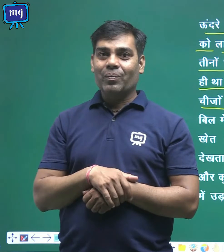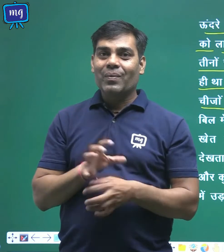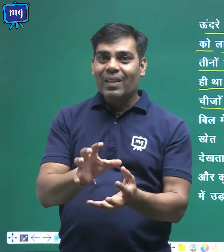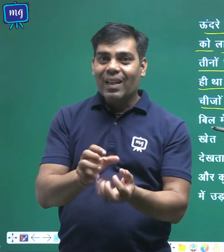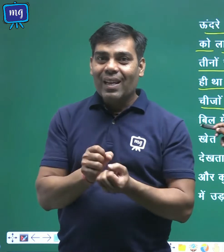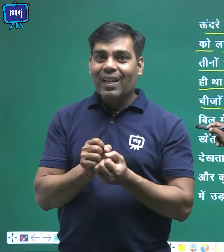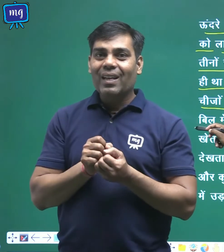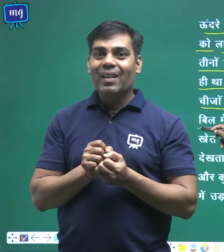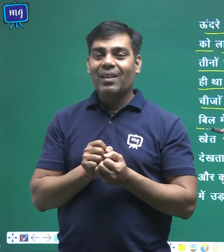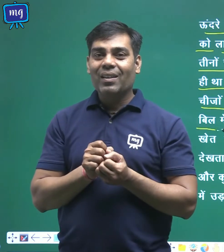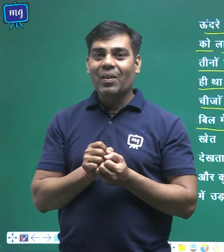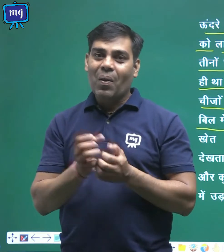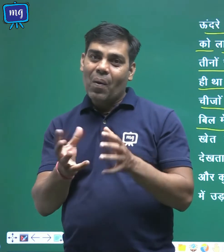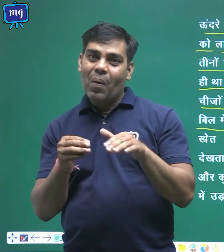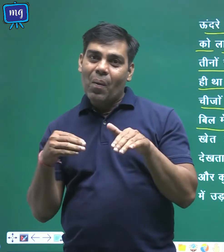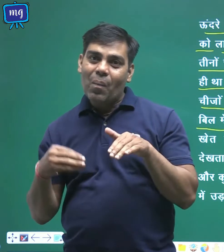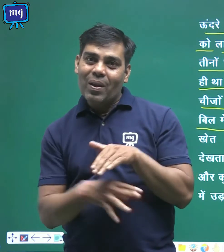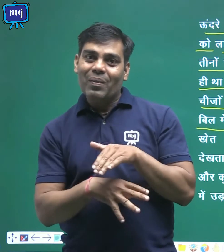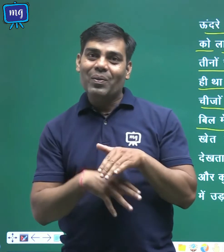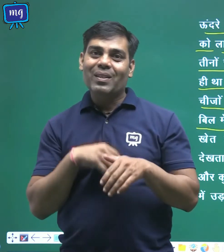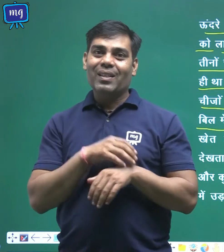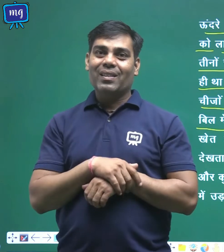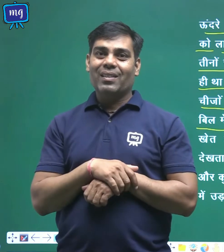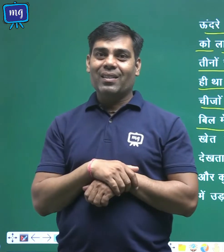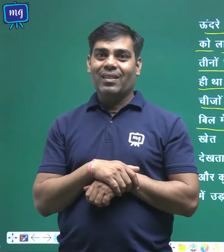लेकर बिल में घुस गया।